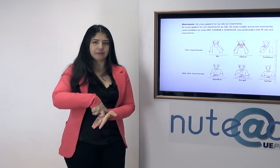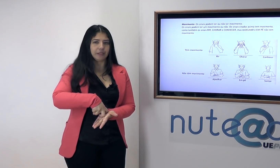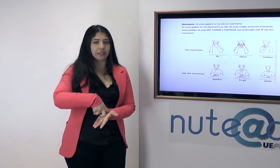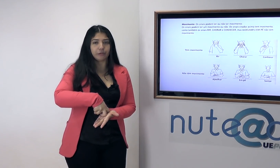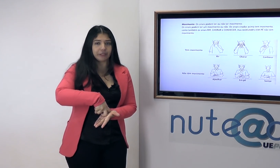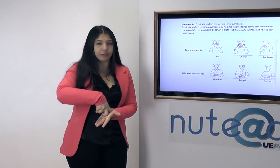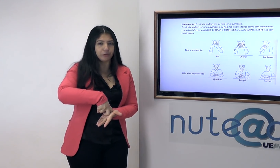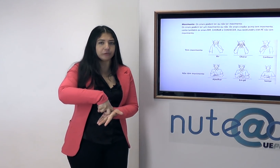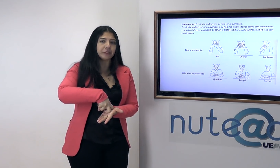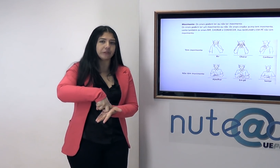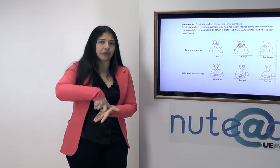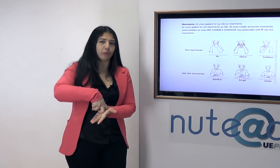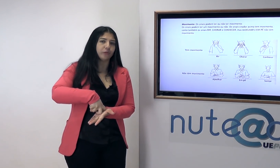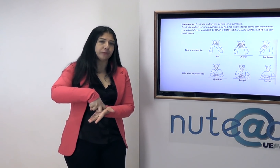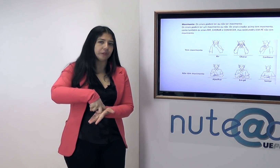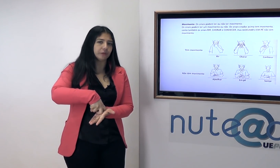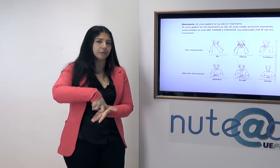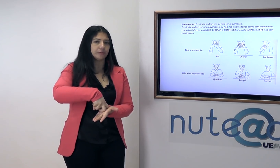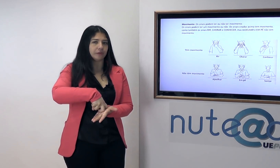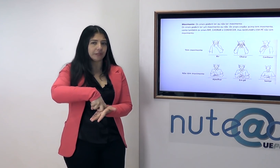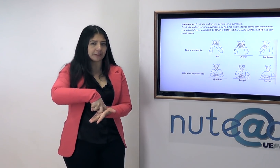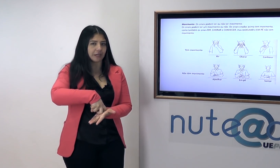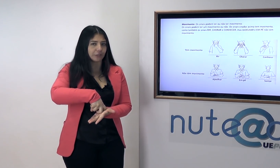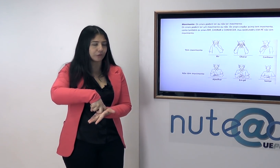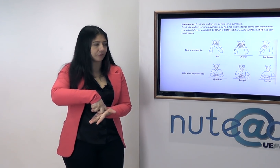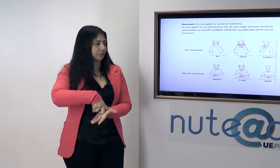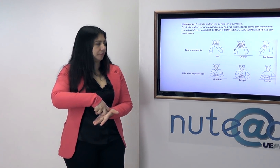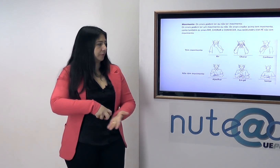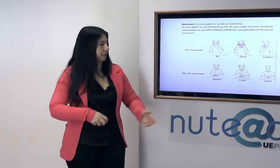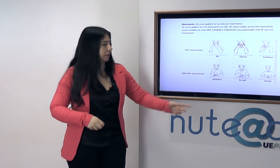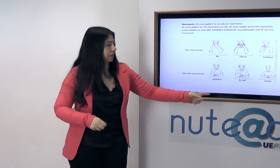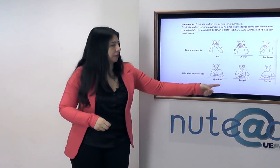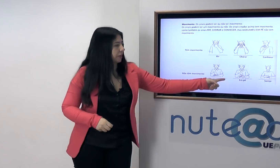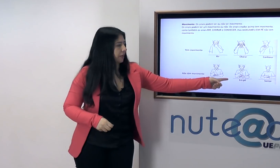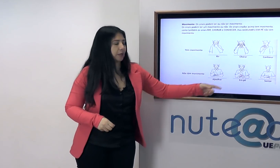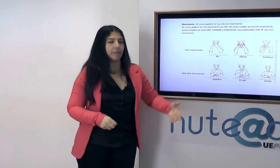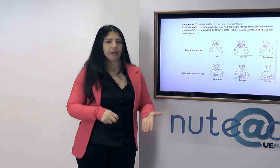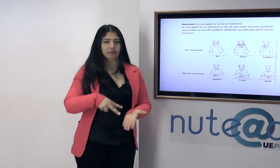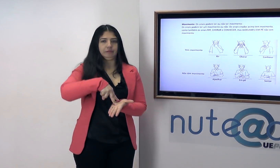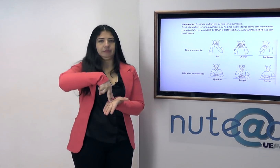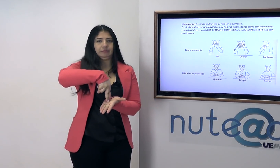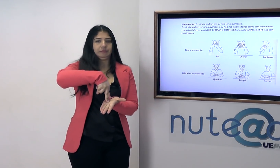Ele não vai ter movimento, ele é um movimento estático. Em pé.